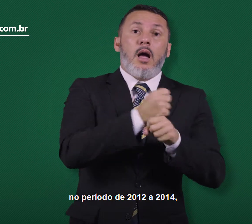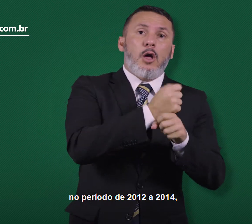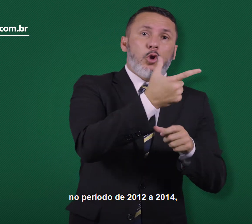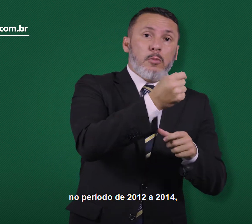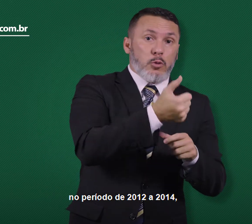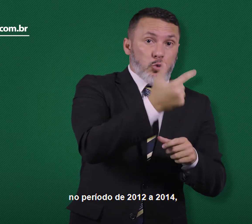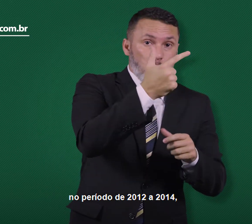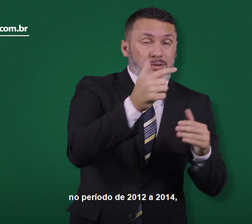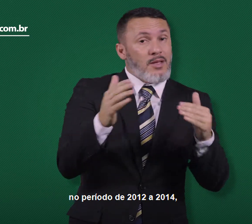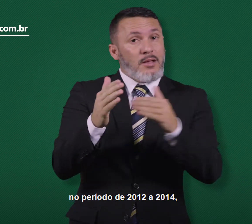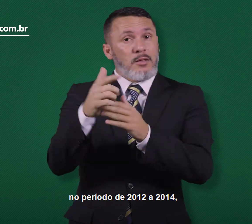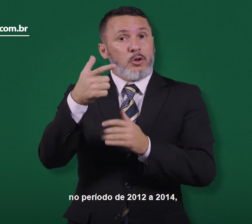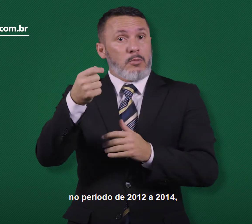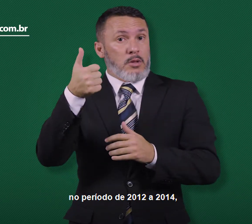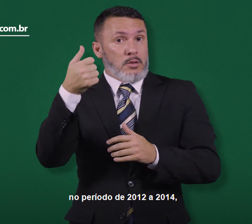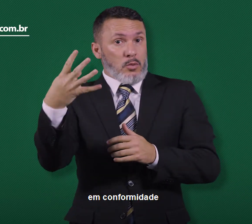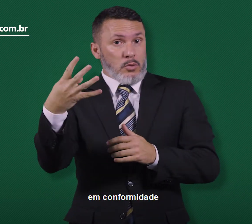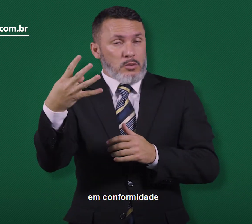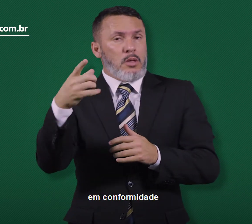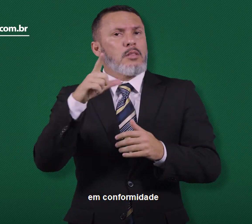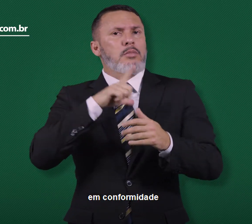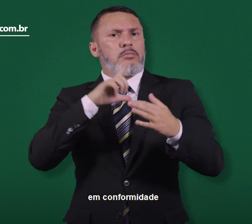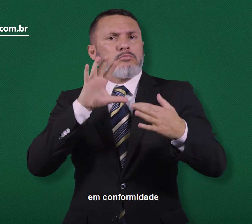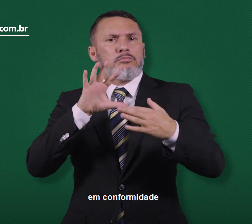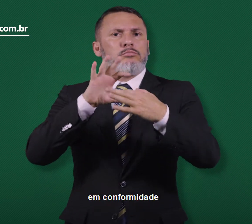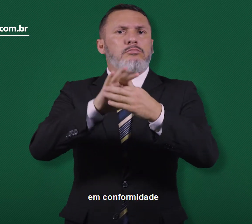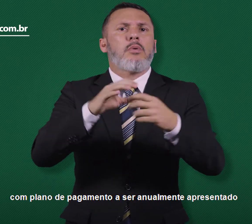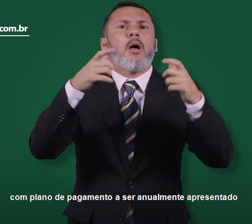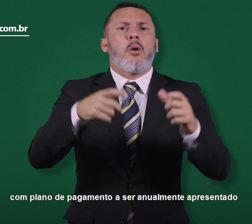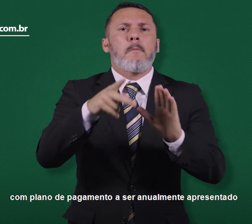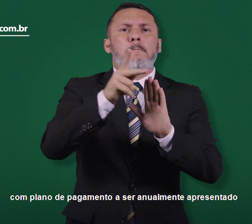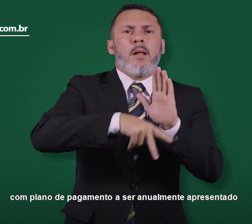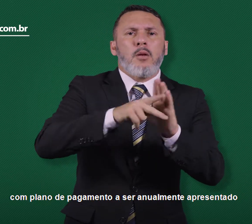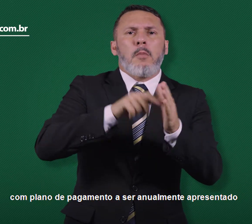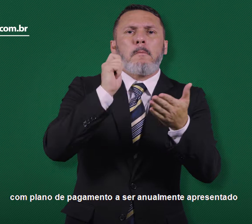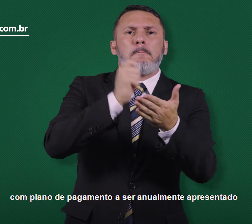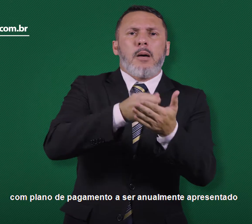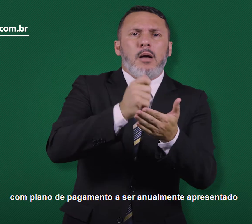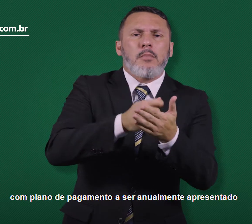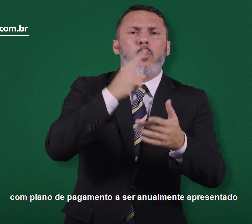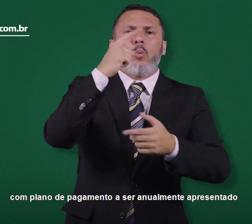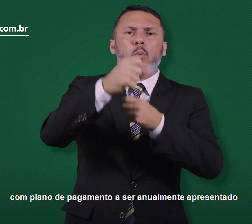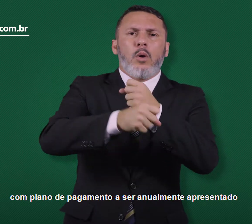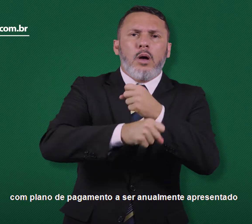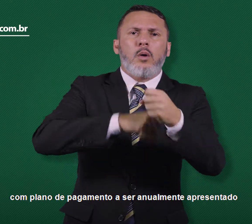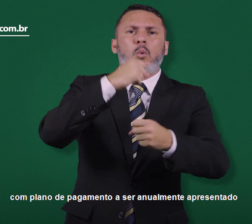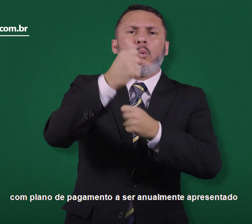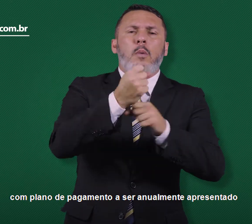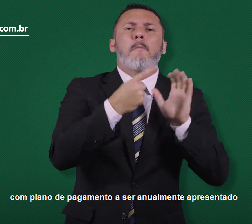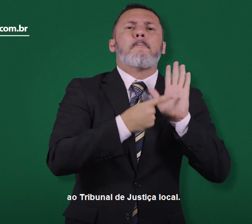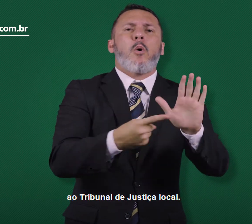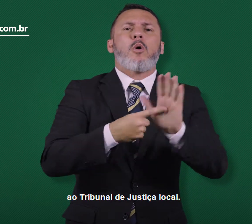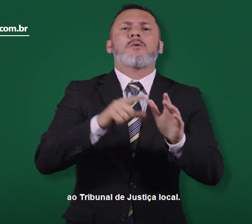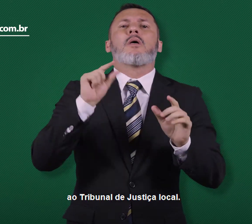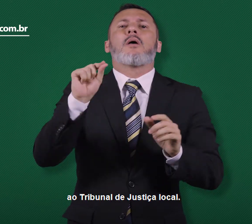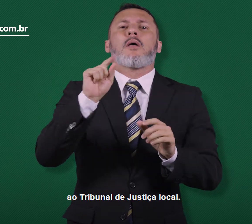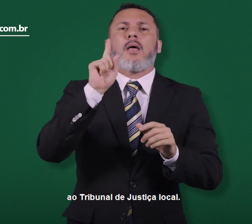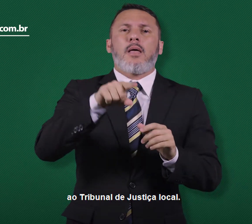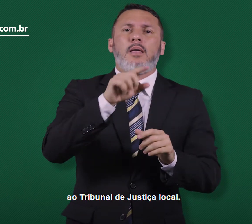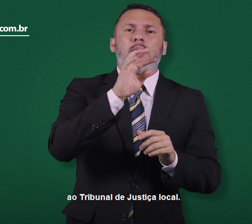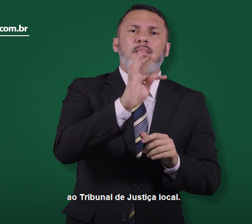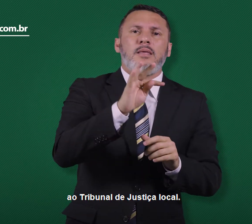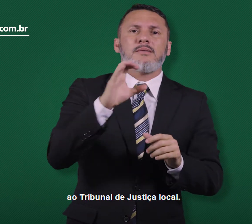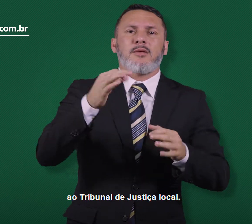de 2012 a 2014, em conformidade com o plano de pagamento a ser anualmente apresentado ao Tribunal